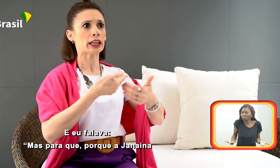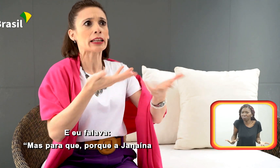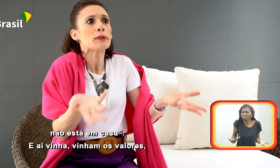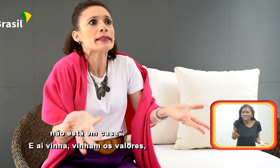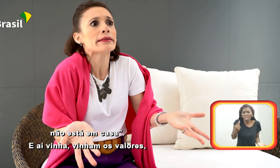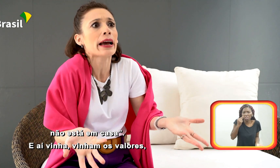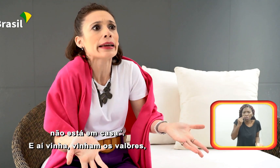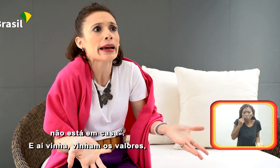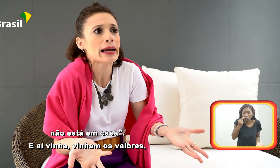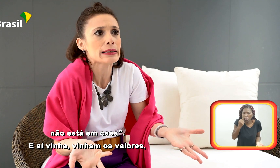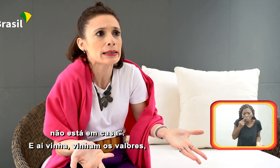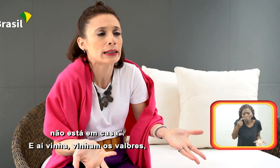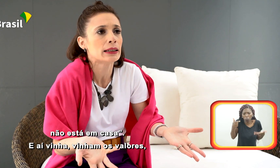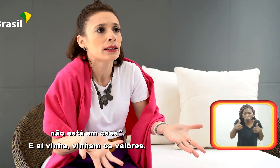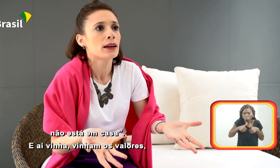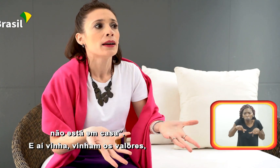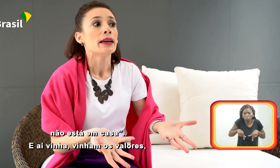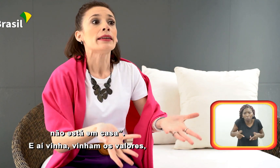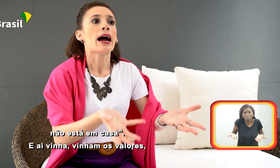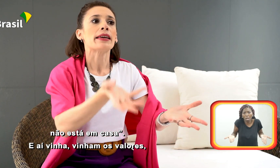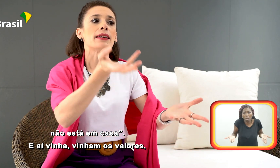não está em casa. E aí